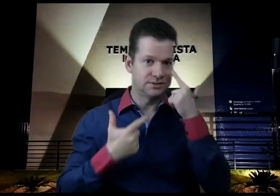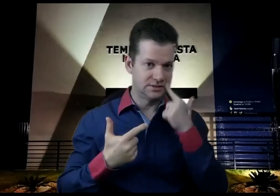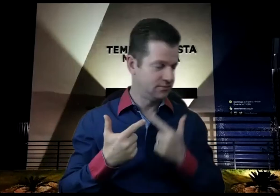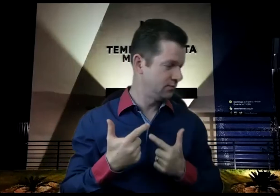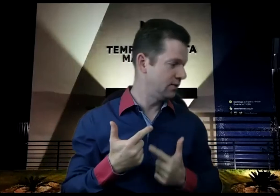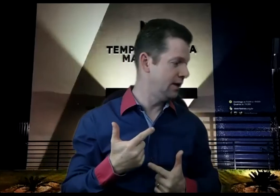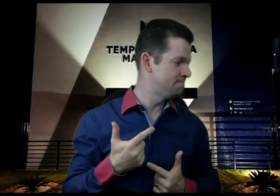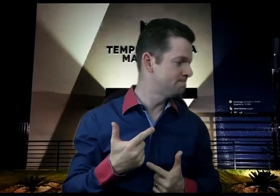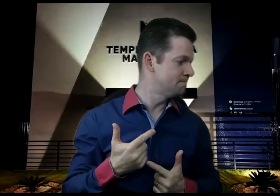Lamentações, ok?